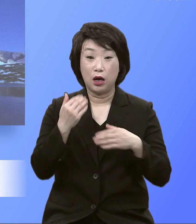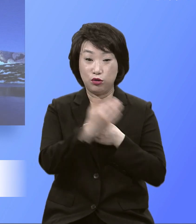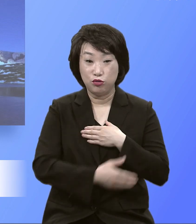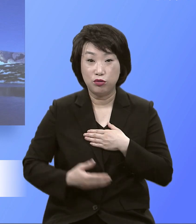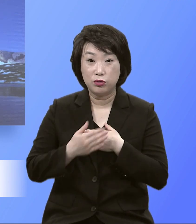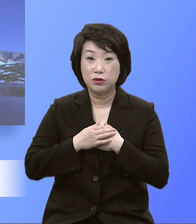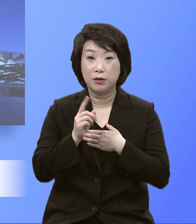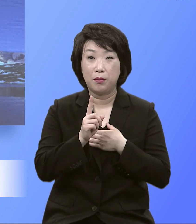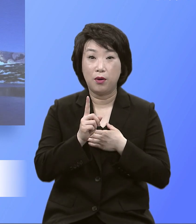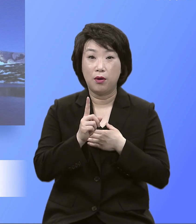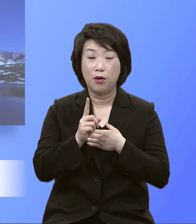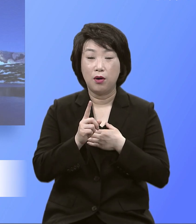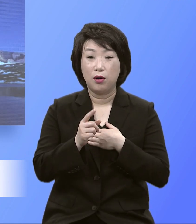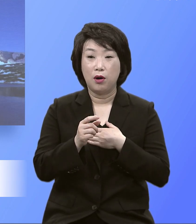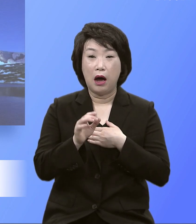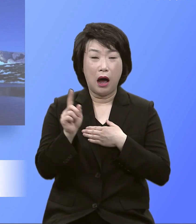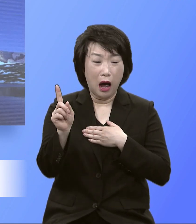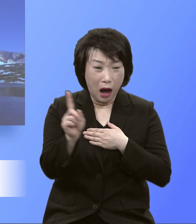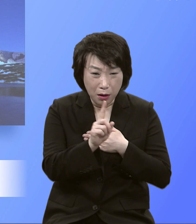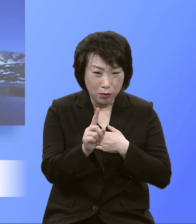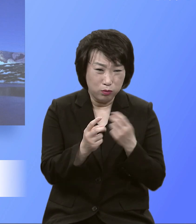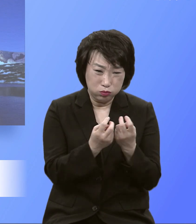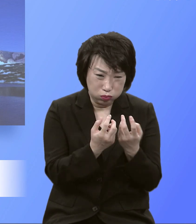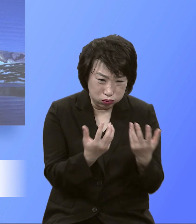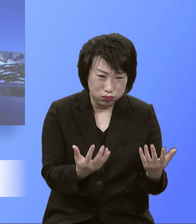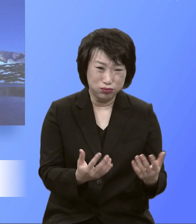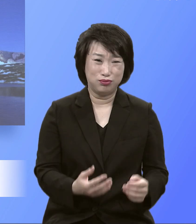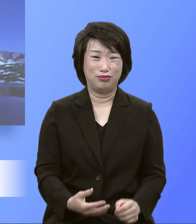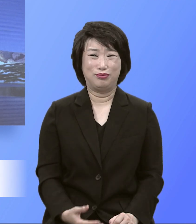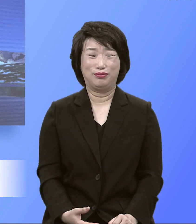육신은 이게 아무것도 할 수 없는 거예요.